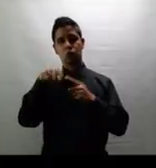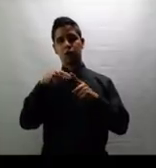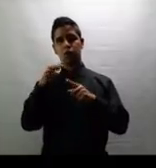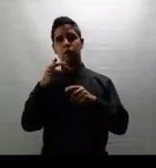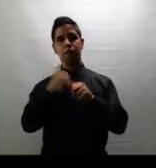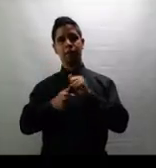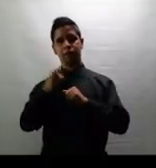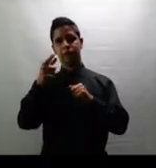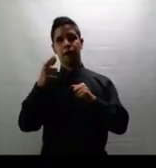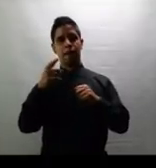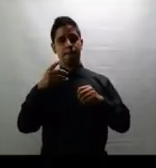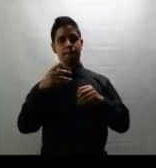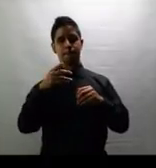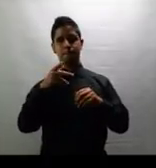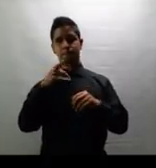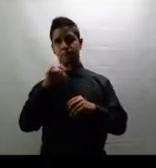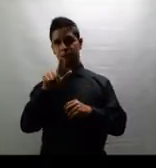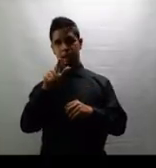serpiente